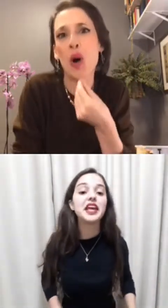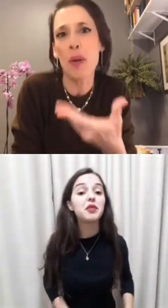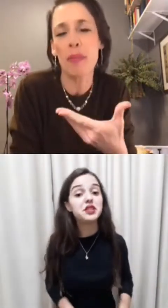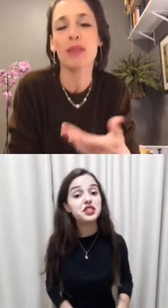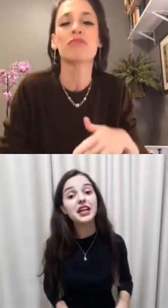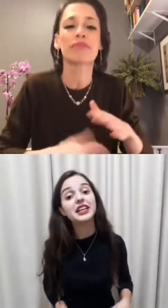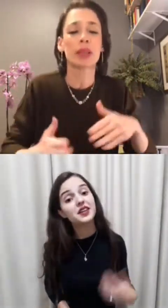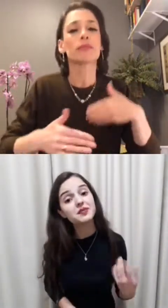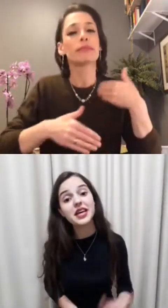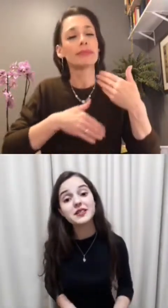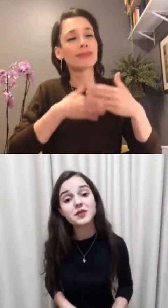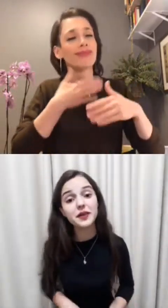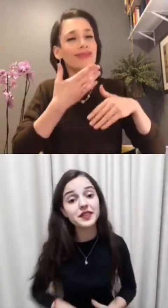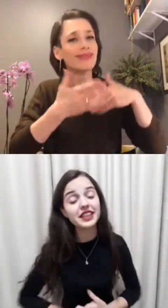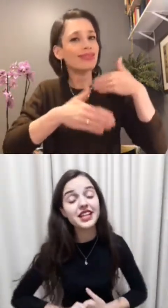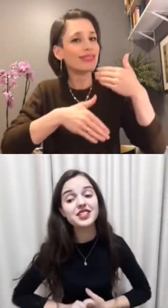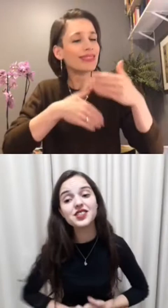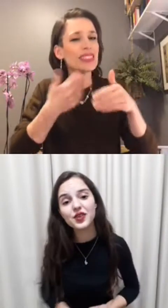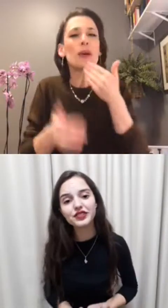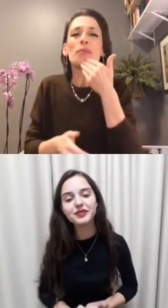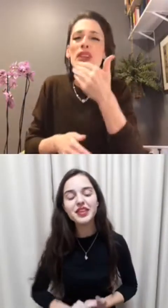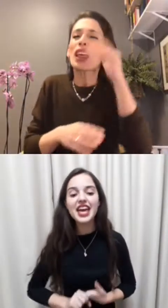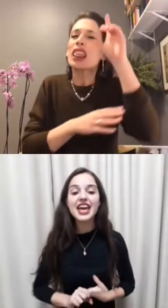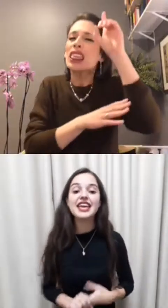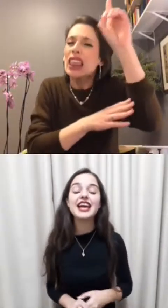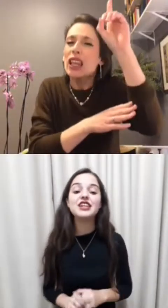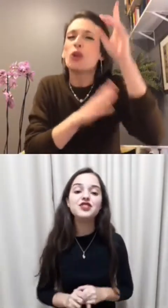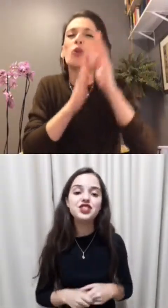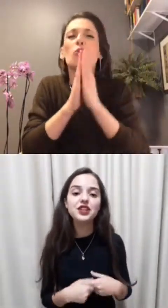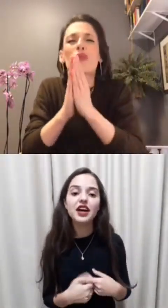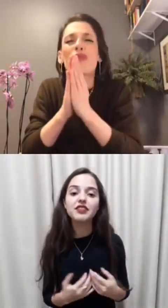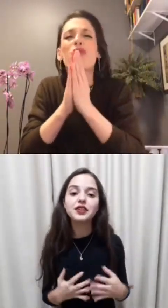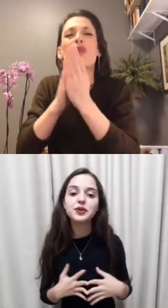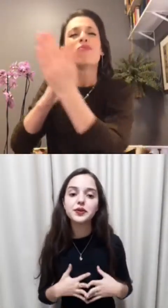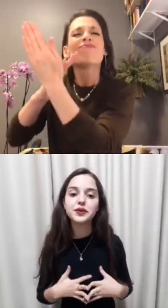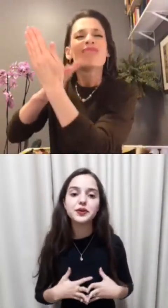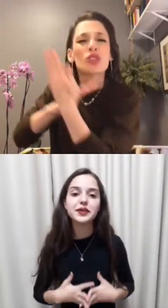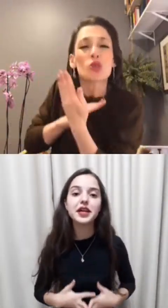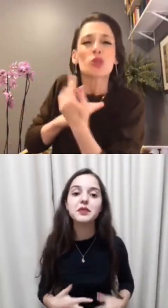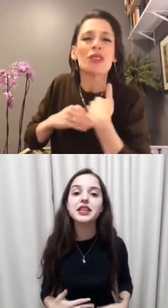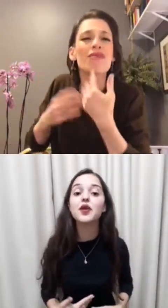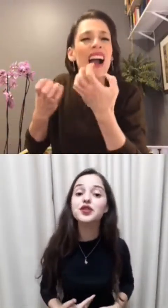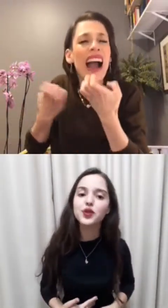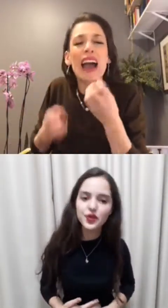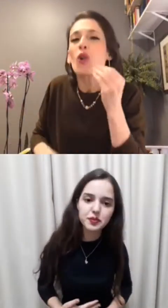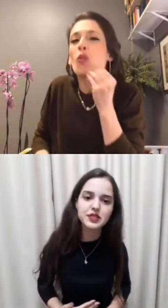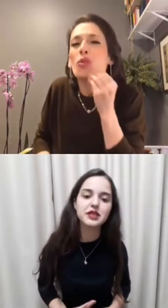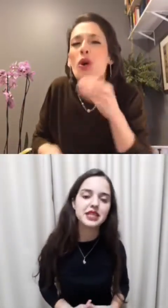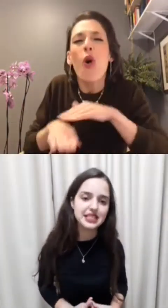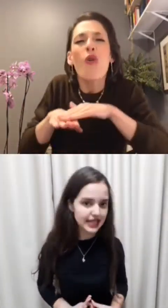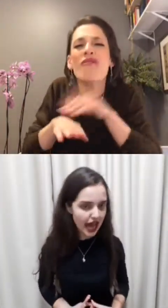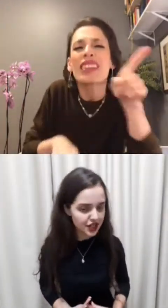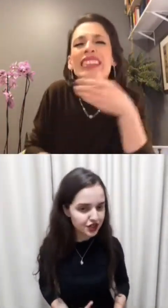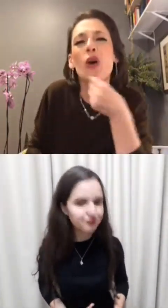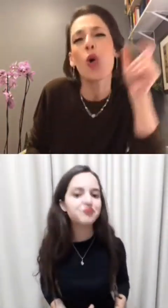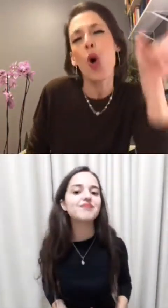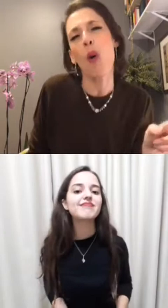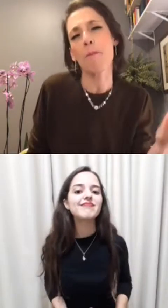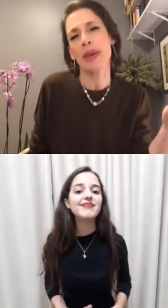e eu pedi para que Deus me desse essa oportunidade de novo. E aí um dia eu tava no terminal de ônibus da minha